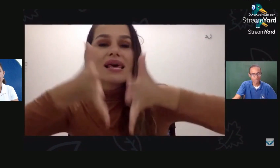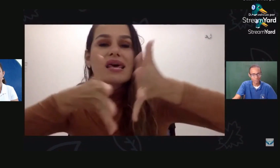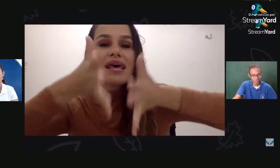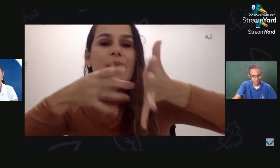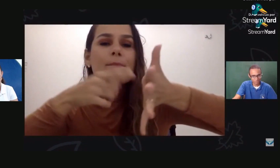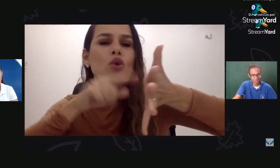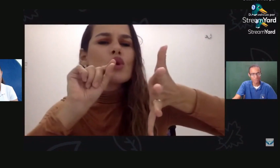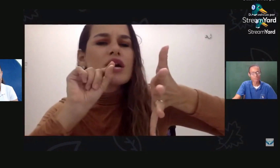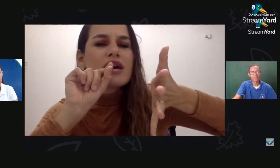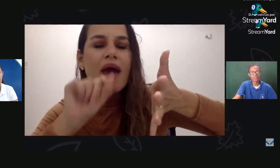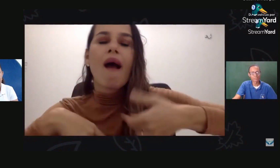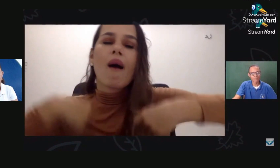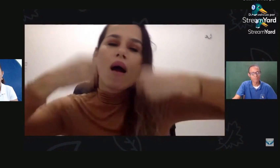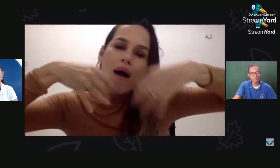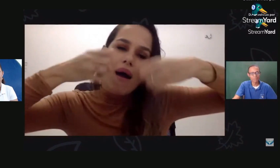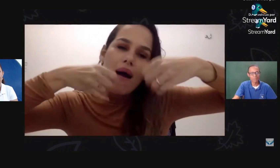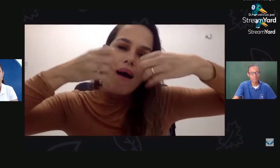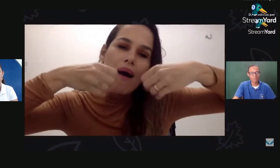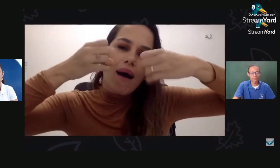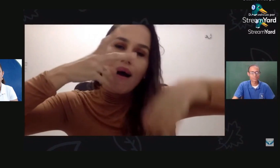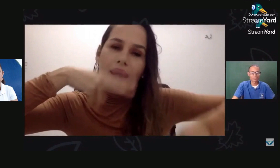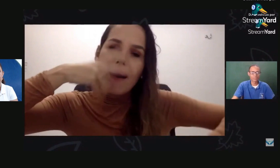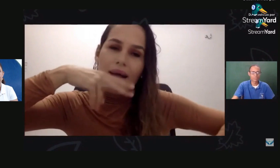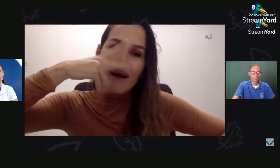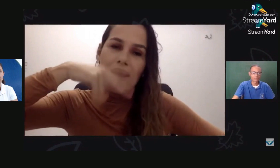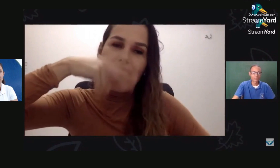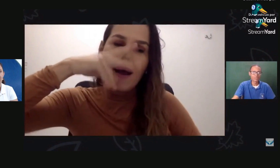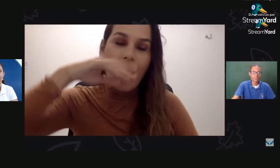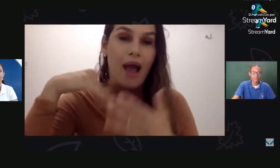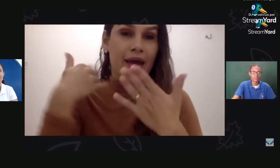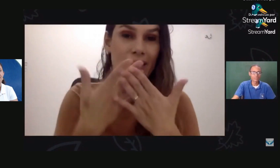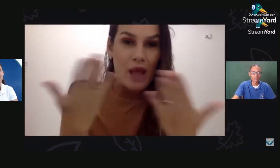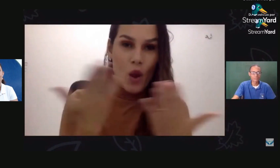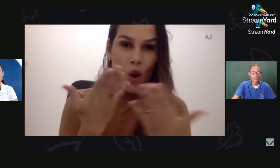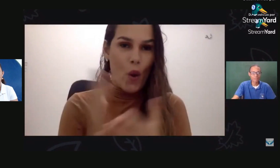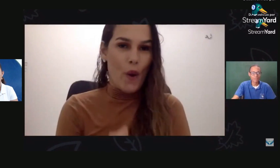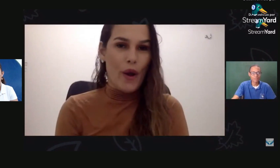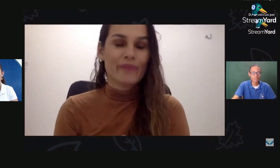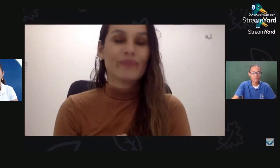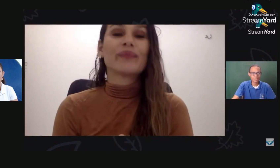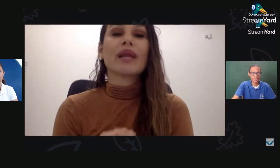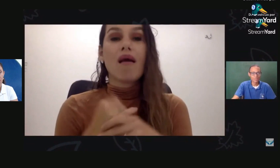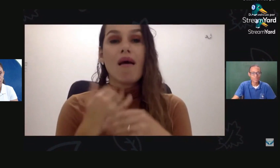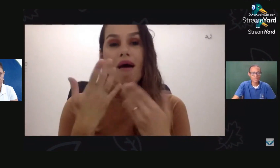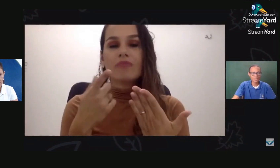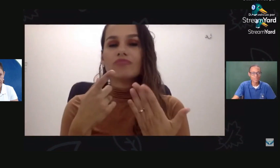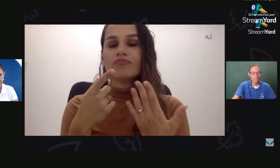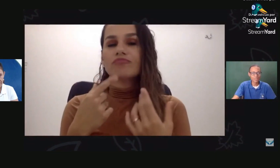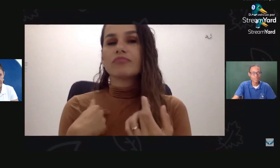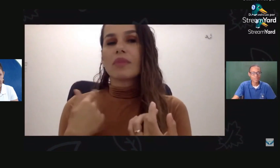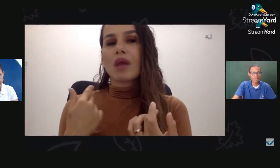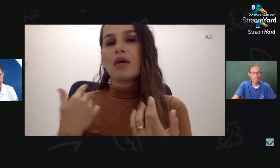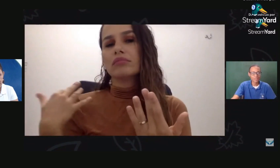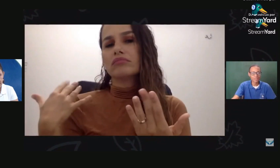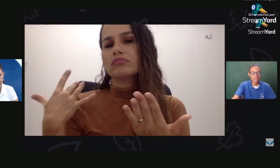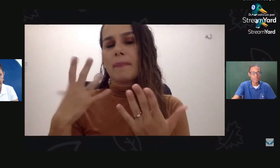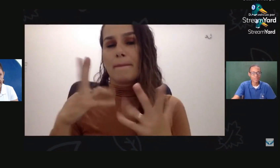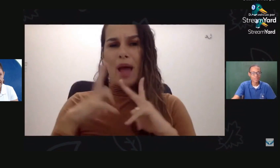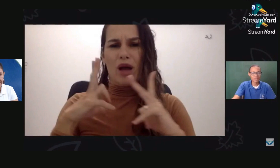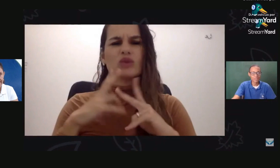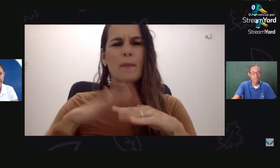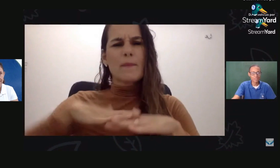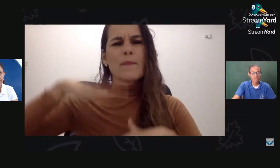não conhece língua de sinais, né, o que é realmente a língua brasileira de sinais, é muito falha ainda até hoje.